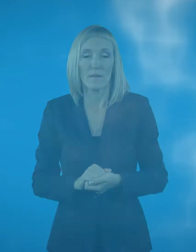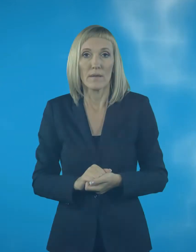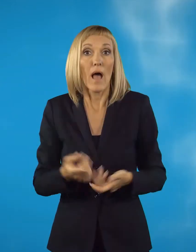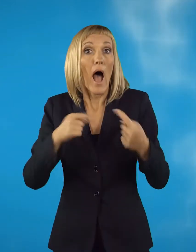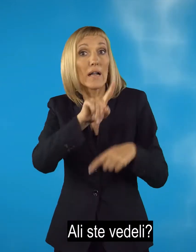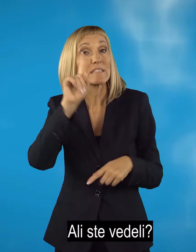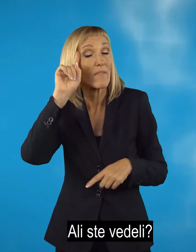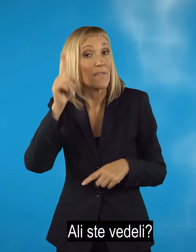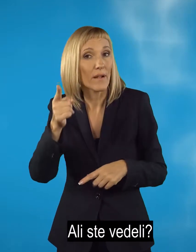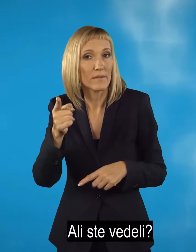Ali ste vedeli?